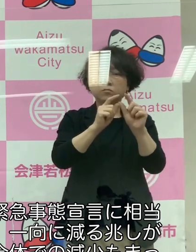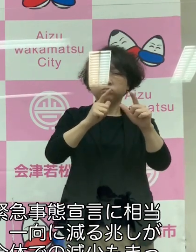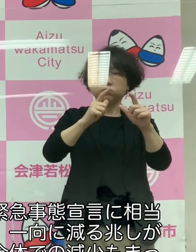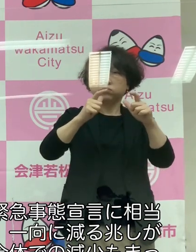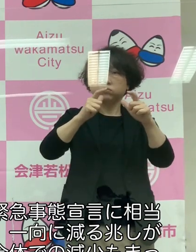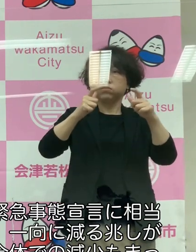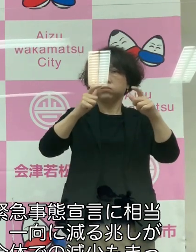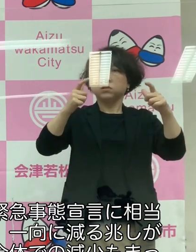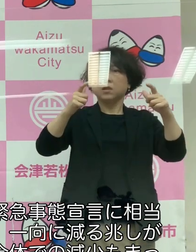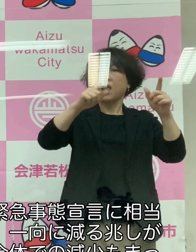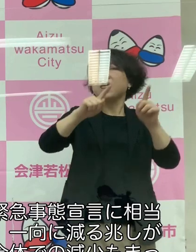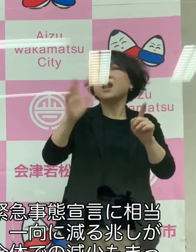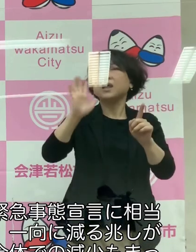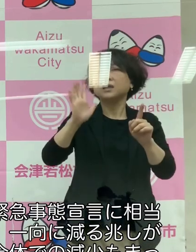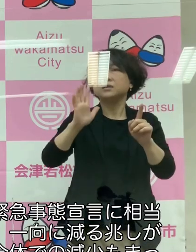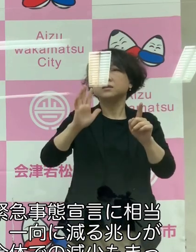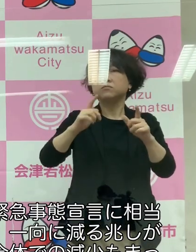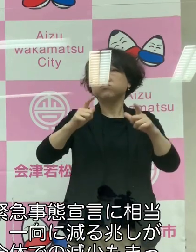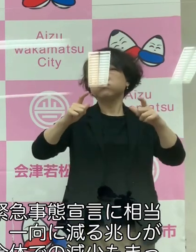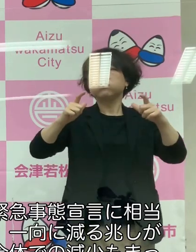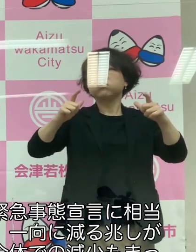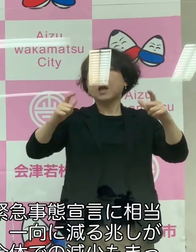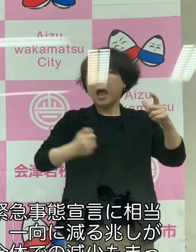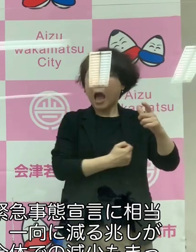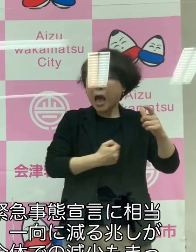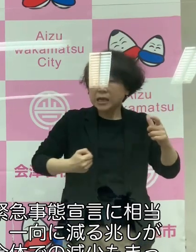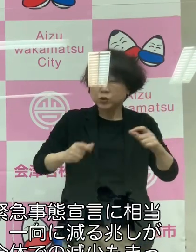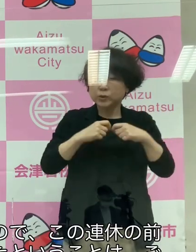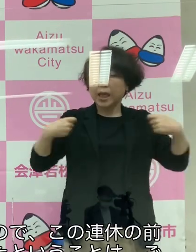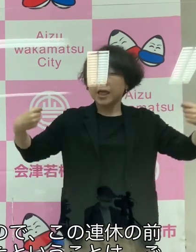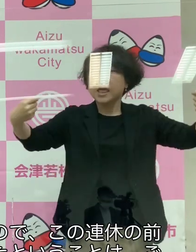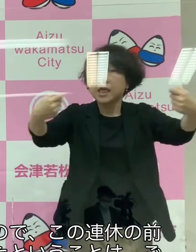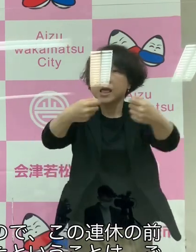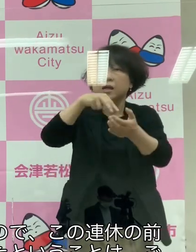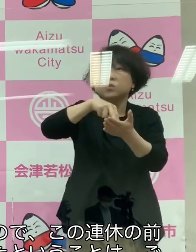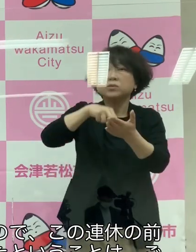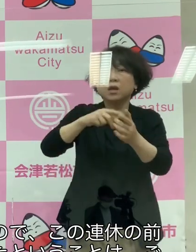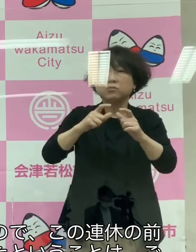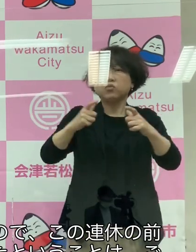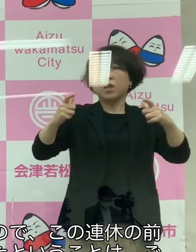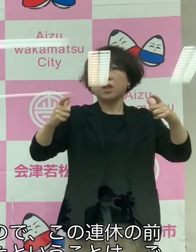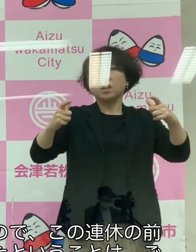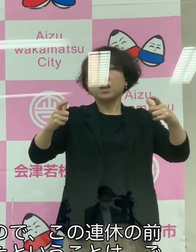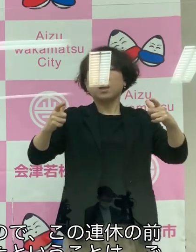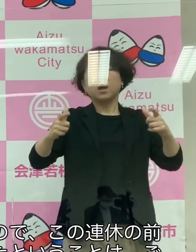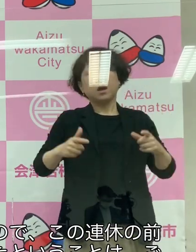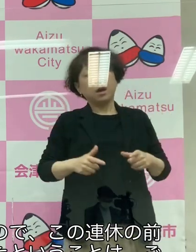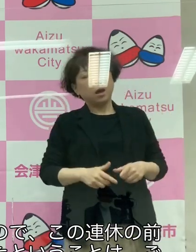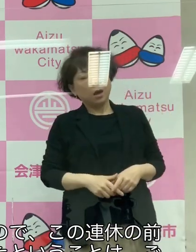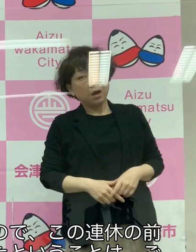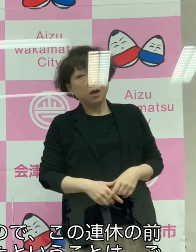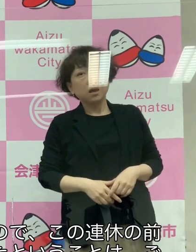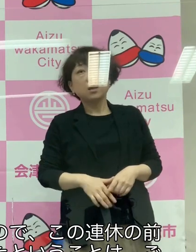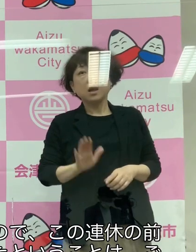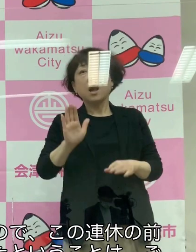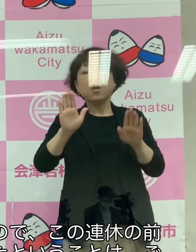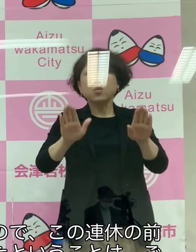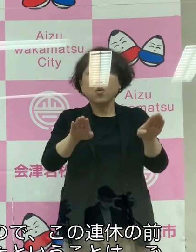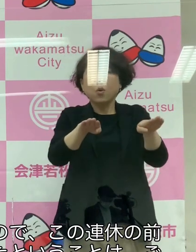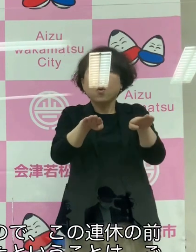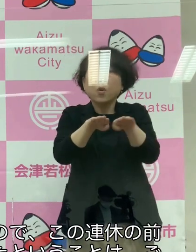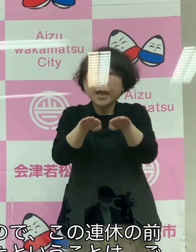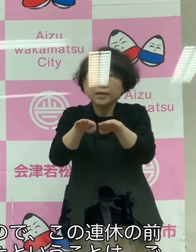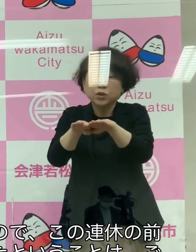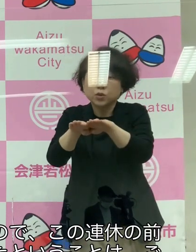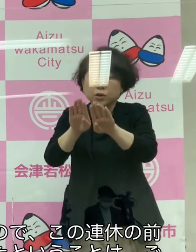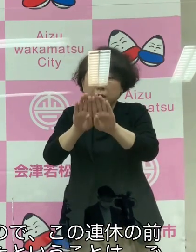地域全体でのですね、減少も全く見られない、そんな状況になりそうなので、この連休の